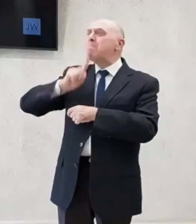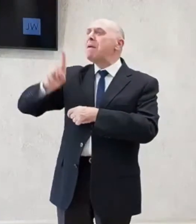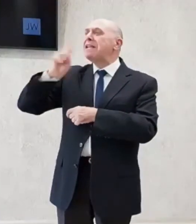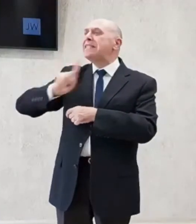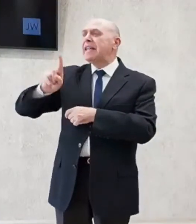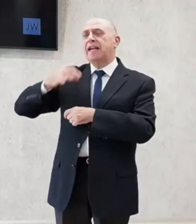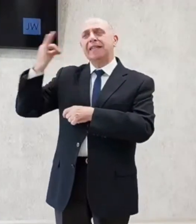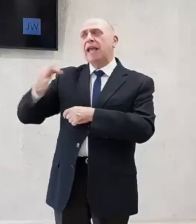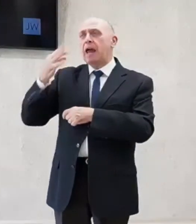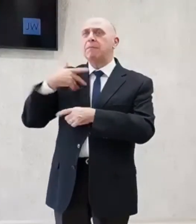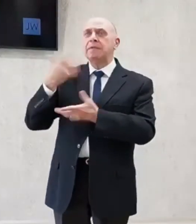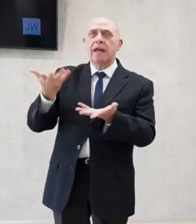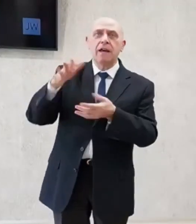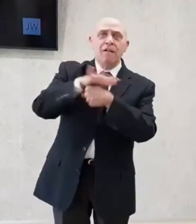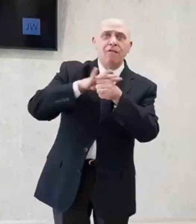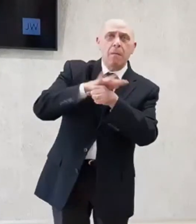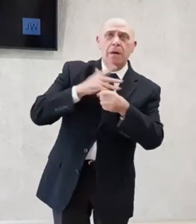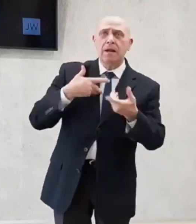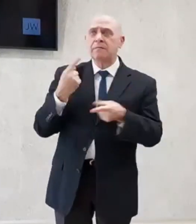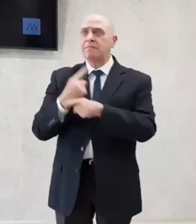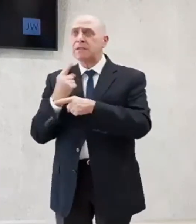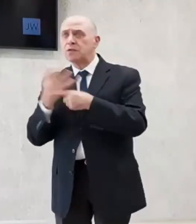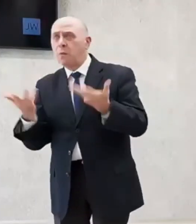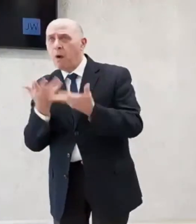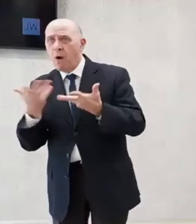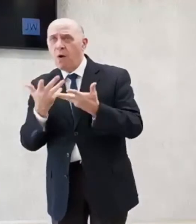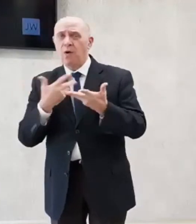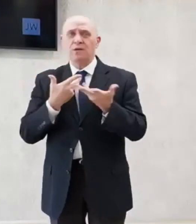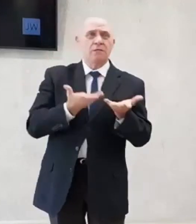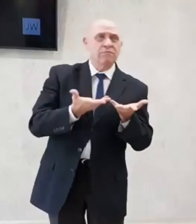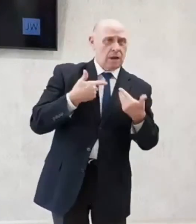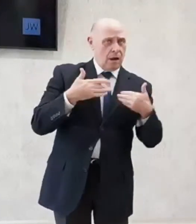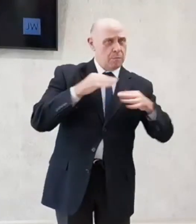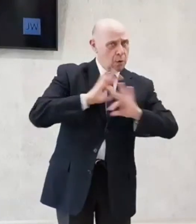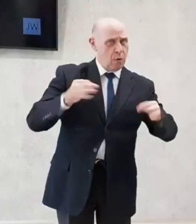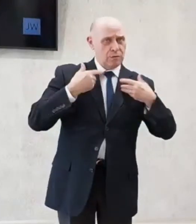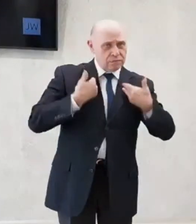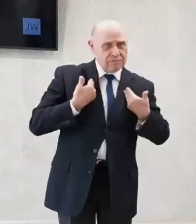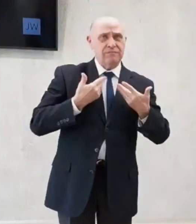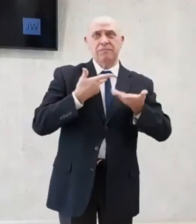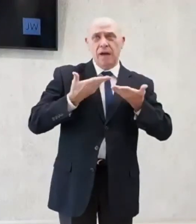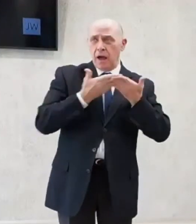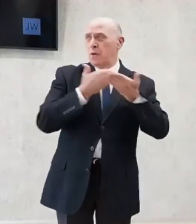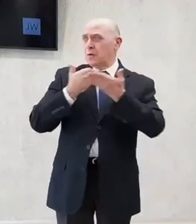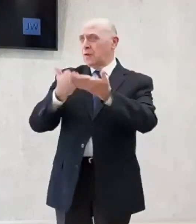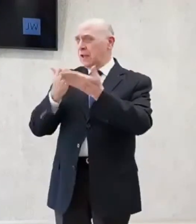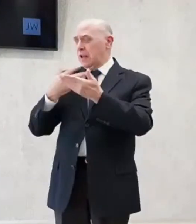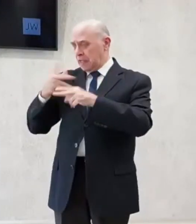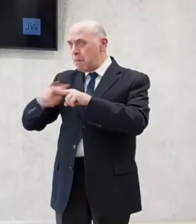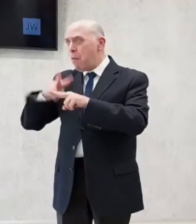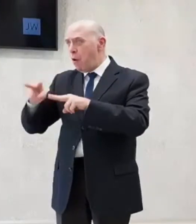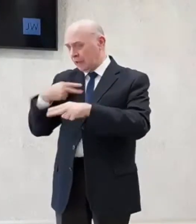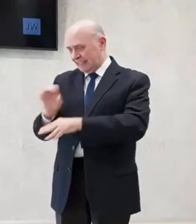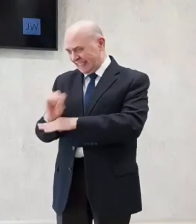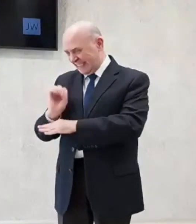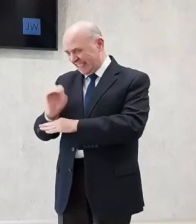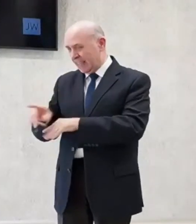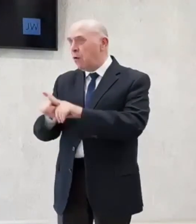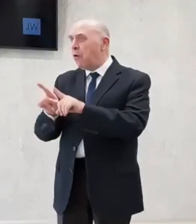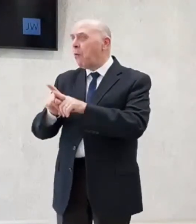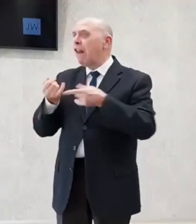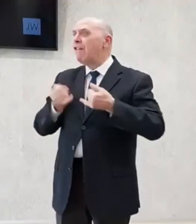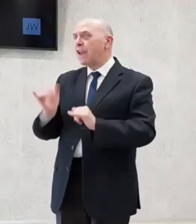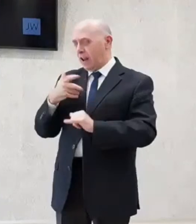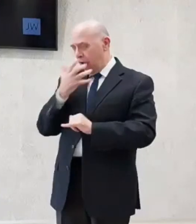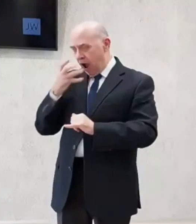sostenere i suoi familiari nei momenti di difficoltà lei era sempre disponibile ha cresciuto i suoi nipoti come figli e nei